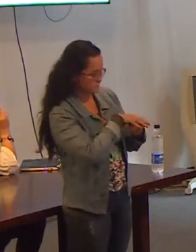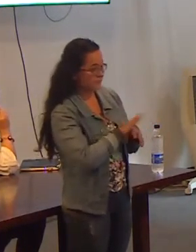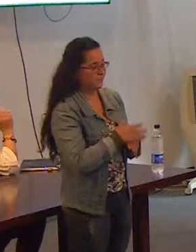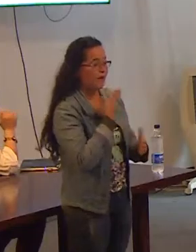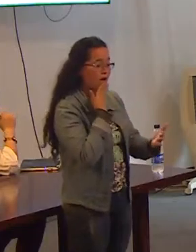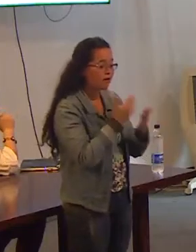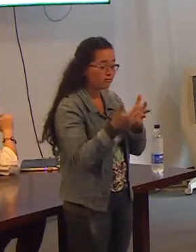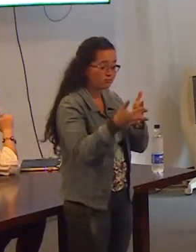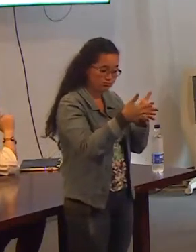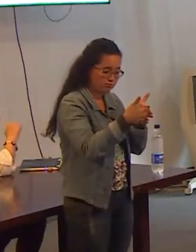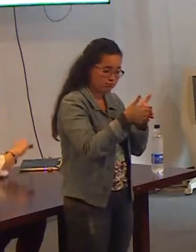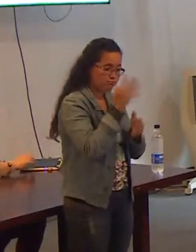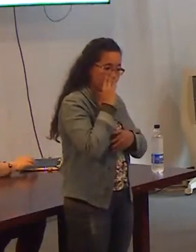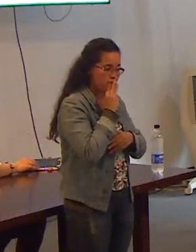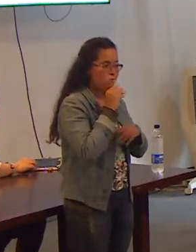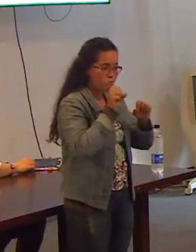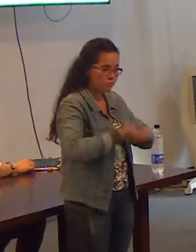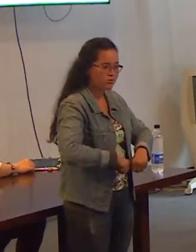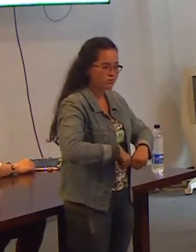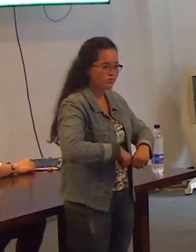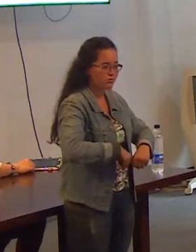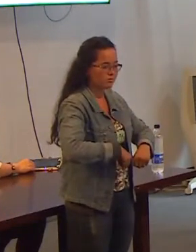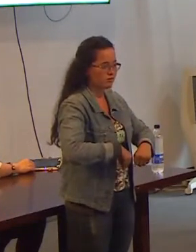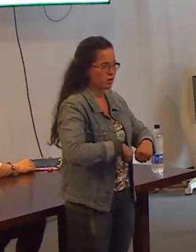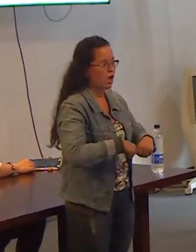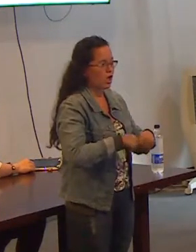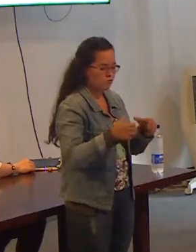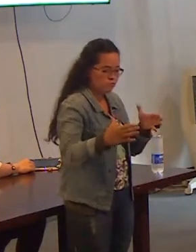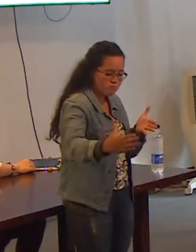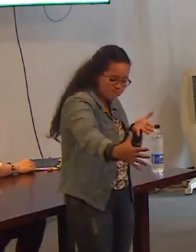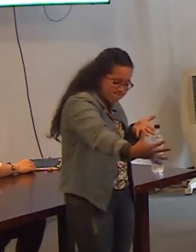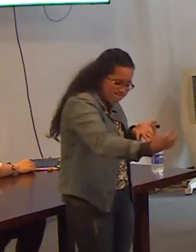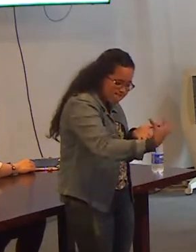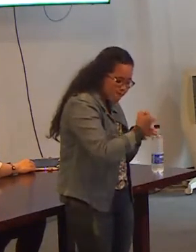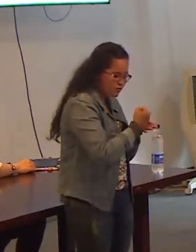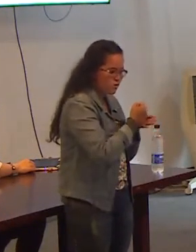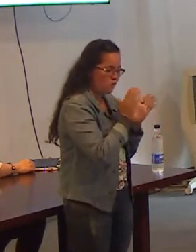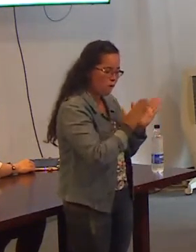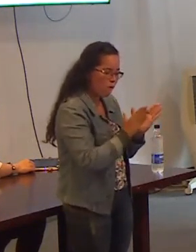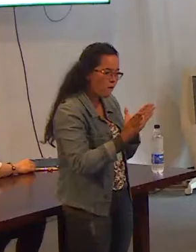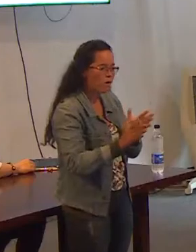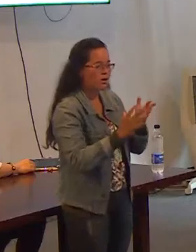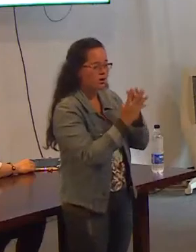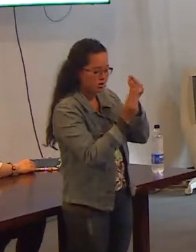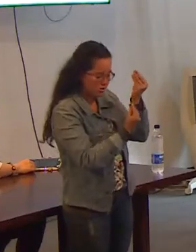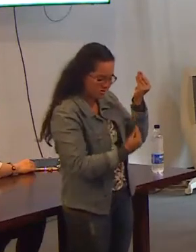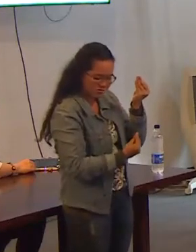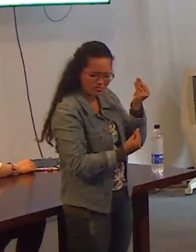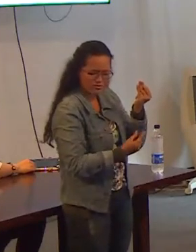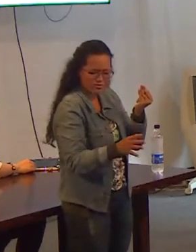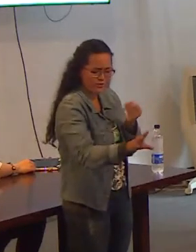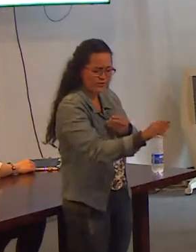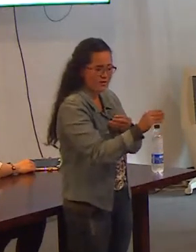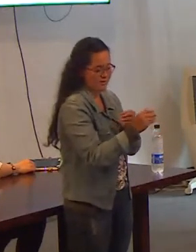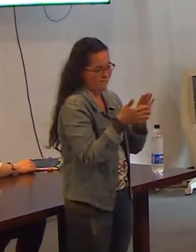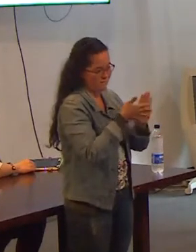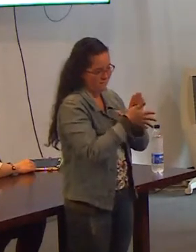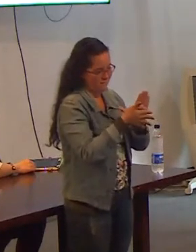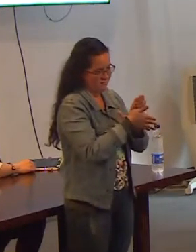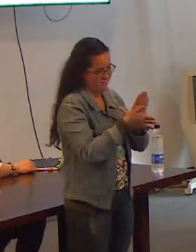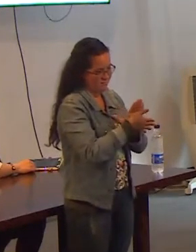de experiencias, nosotros logramos recolectar, clasificar y categorizar toda la información apenas llegamos